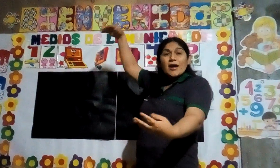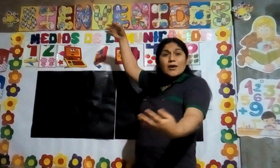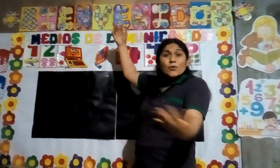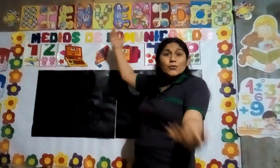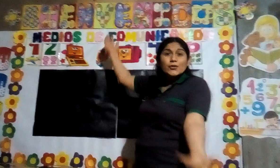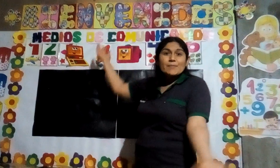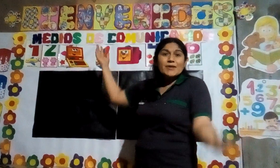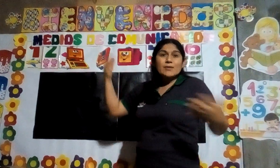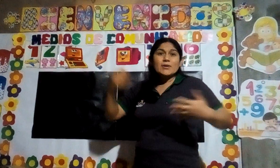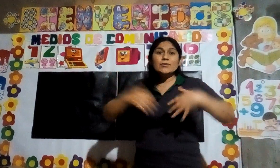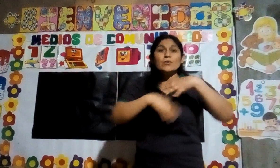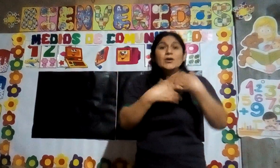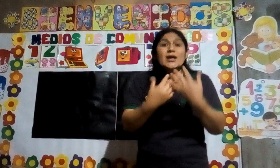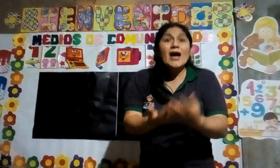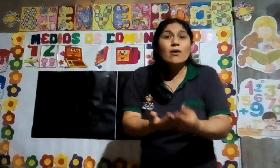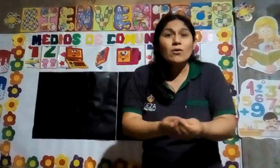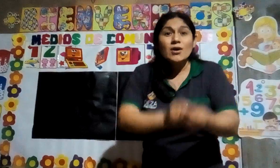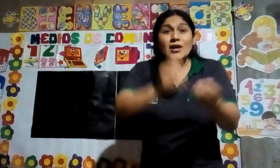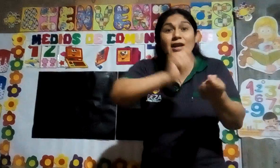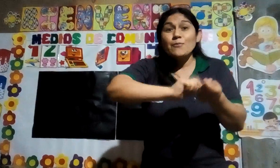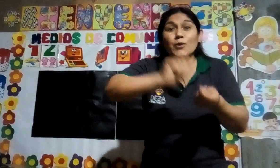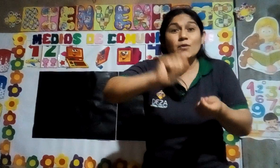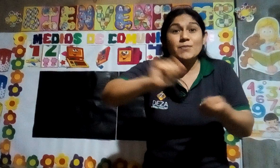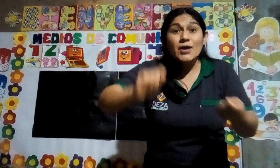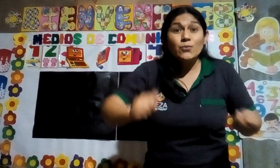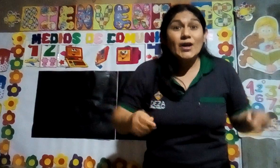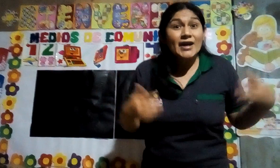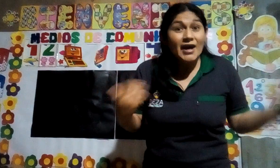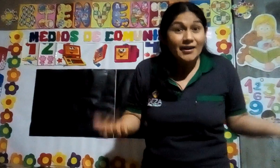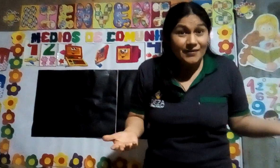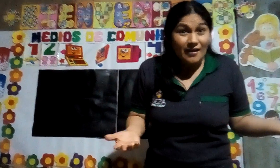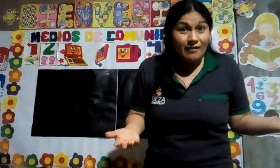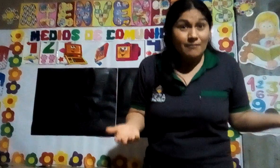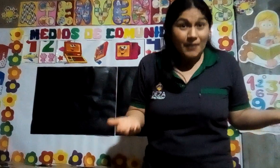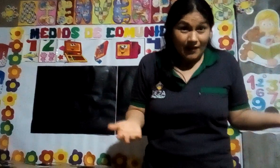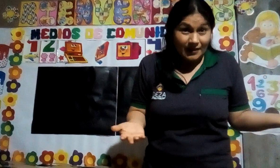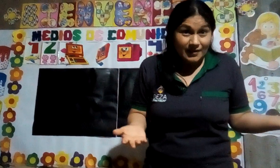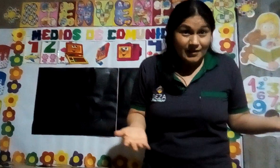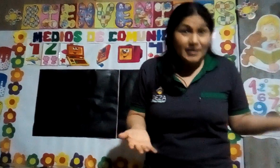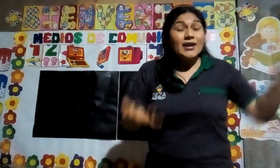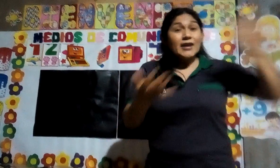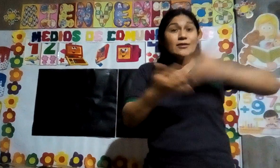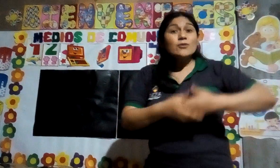en otro departamento, ¿qué hago? Le puedo enviar una carta, ¿verdad?